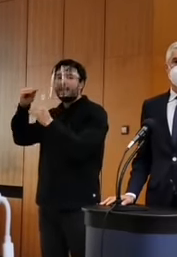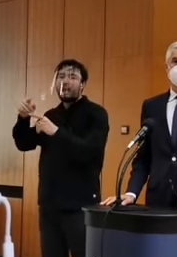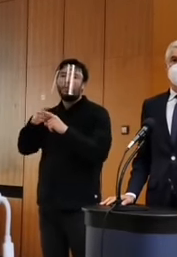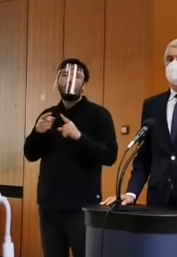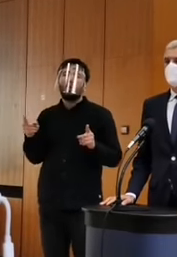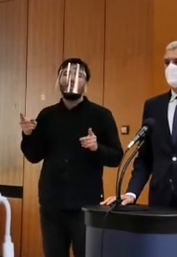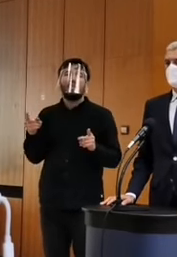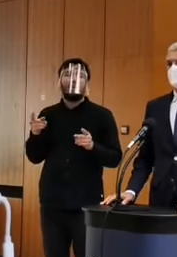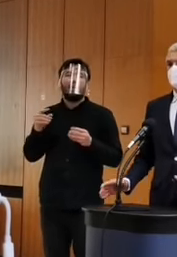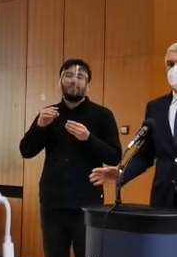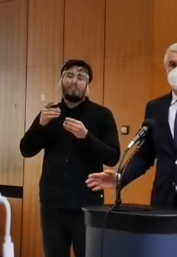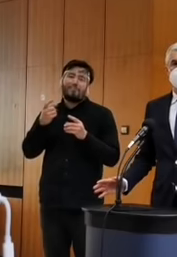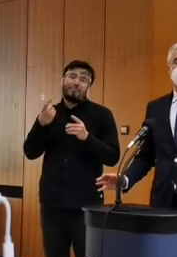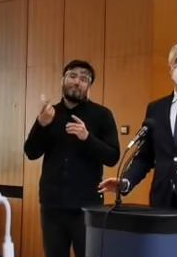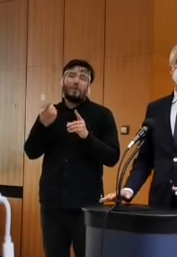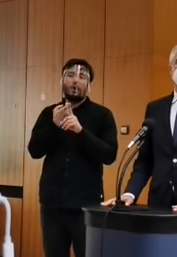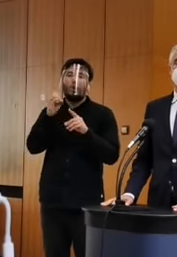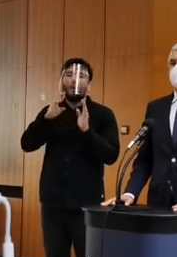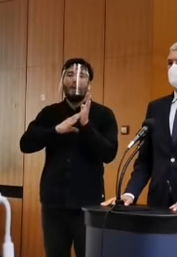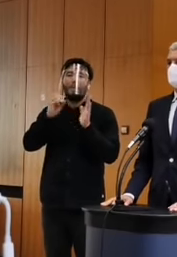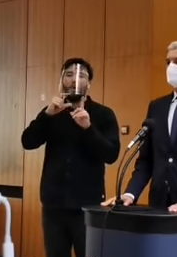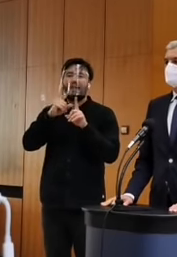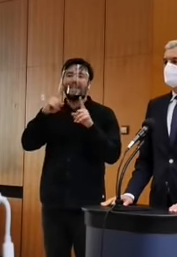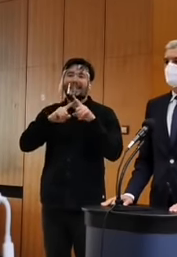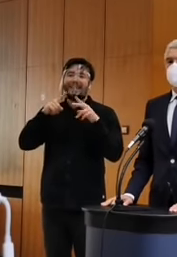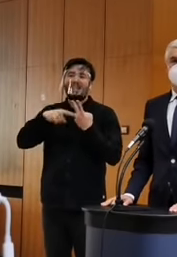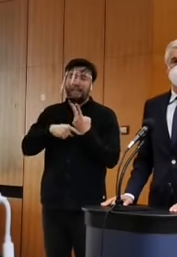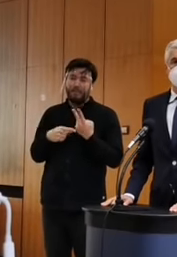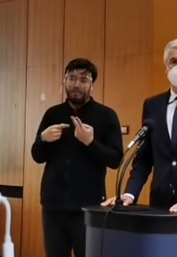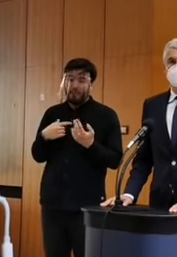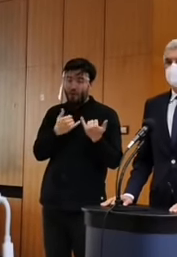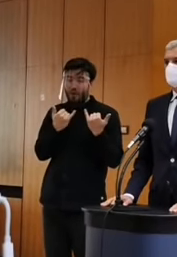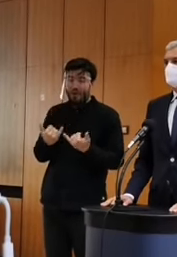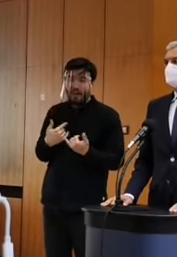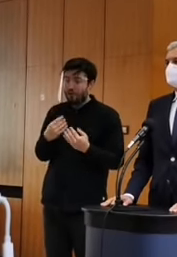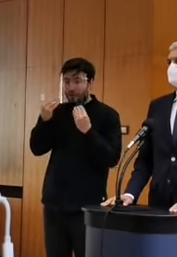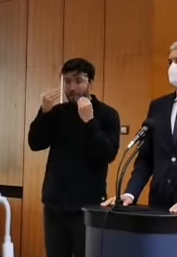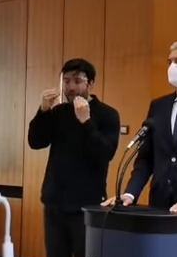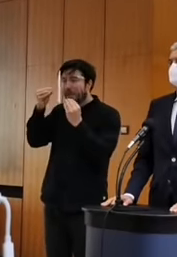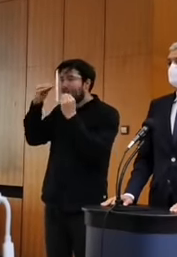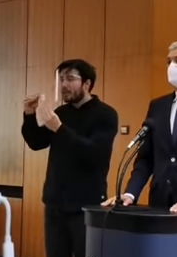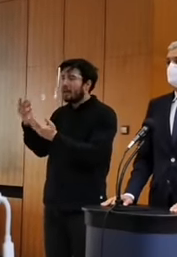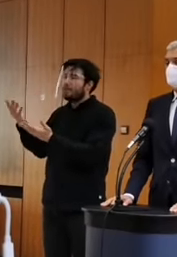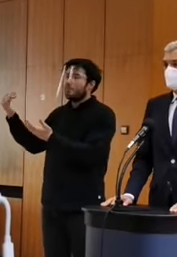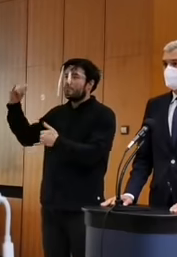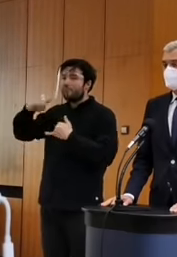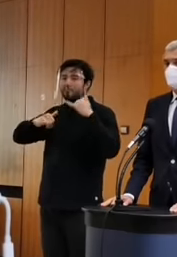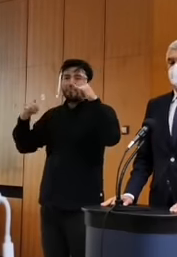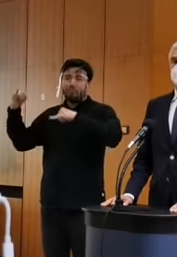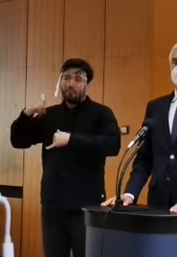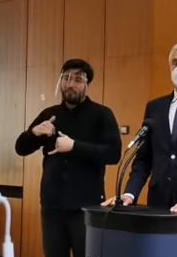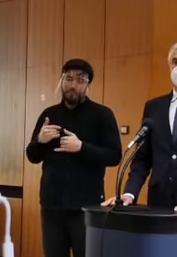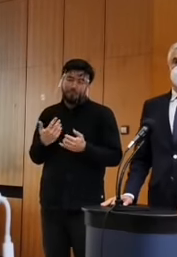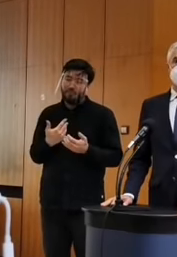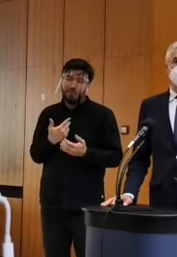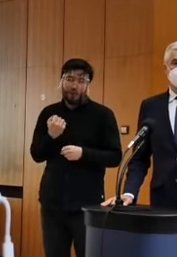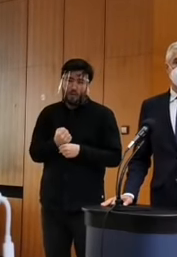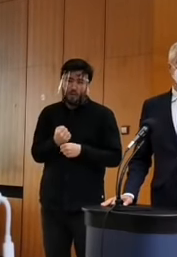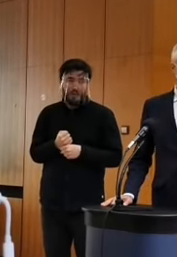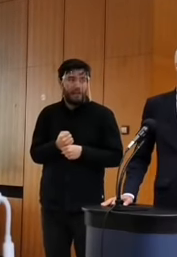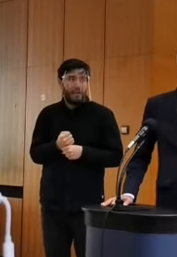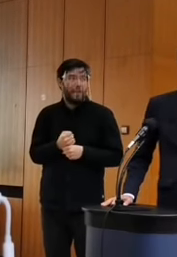Slovensko prichádzajú, dôležitých. Takže tak, ako som nevítal doteraz, tak ako som sa vyjadril k vítaniu. Mám